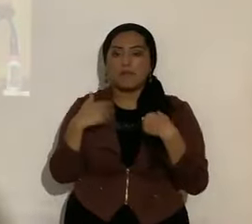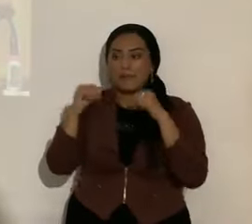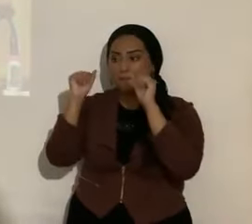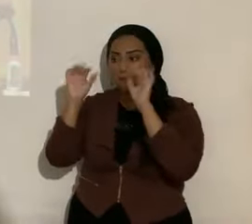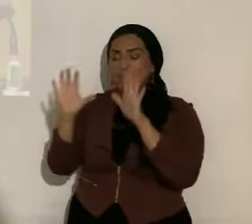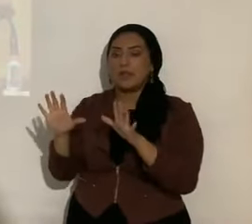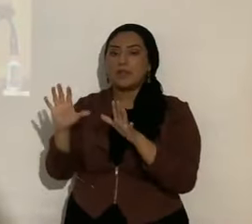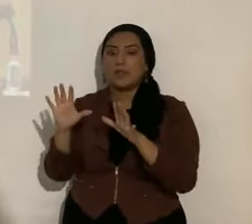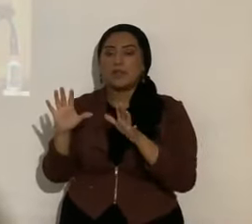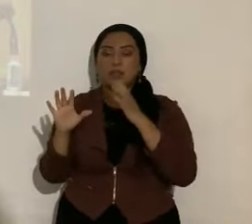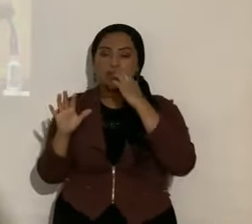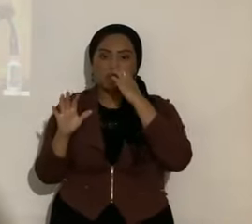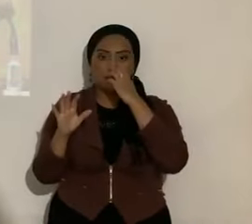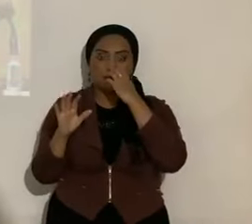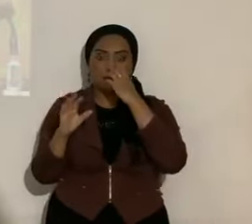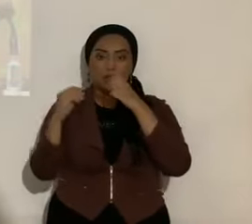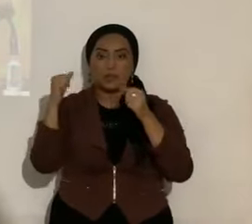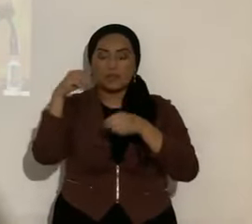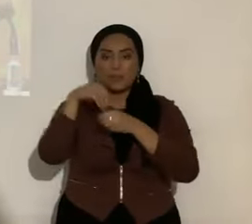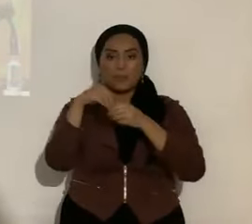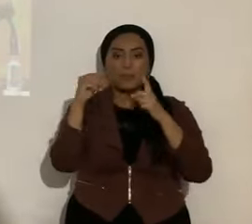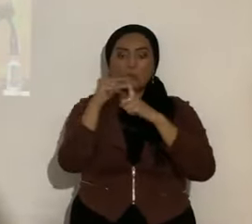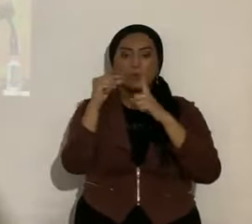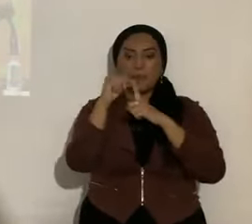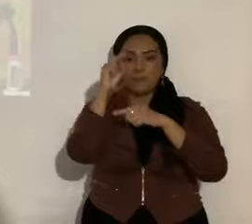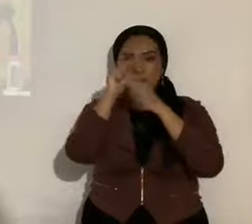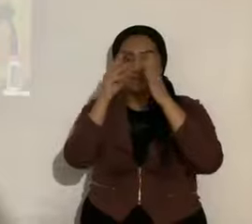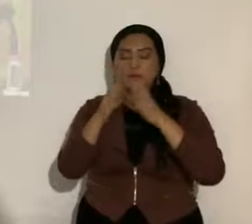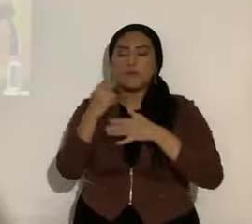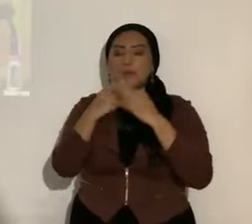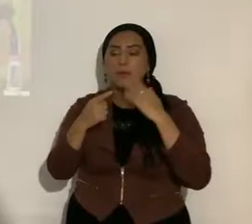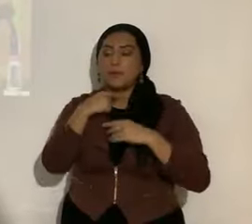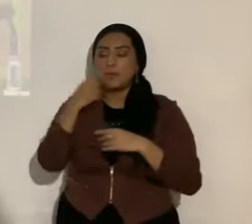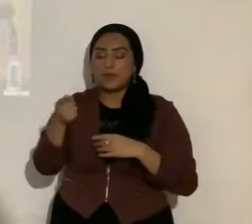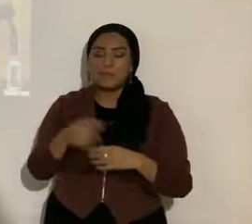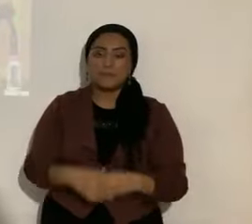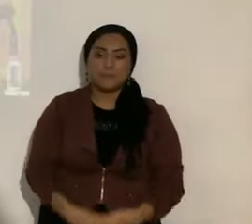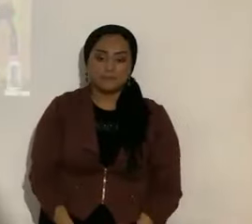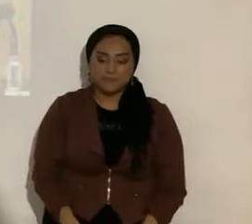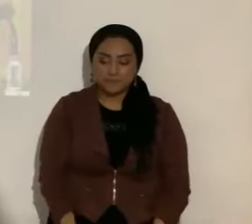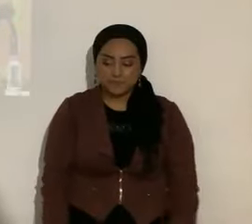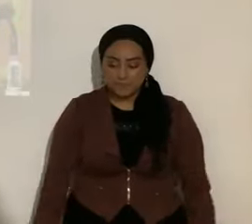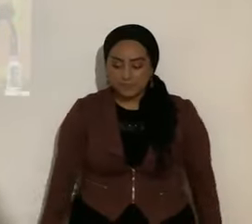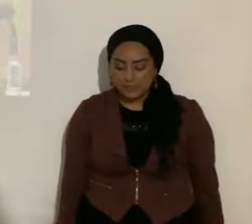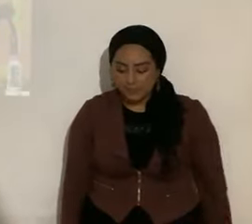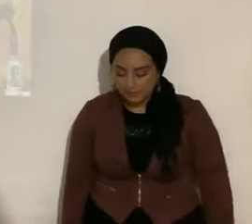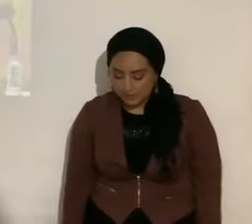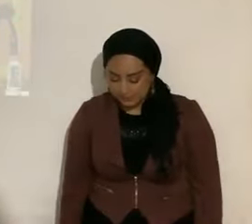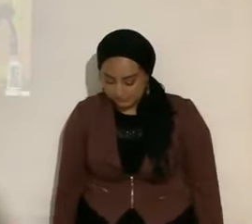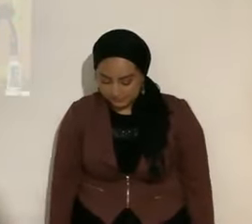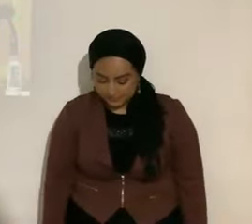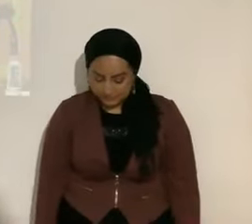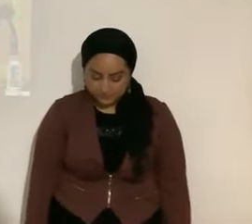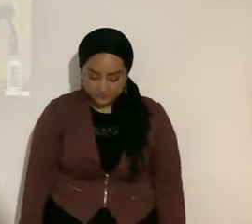la profeta, en la palabra del profeta Eliseo, lo que había pronunciado el profeta Eliseo por voluntad de